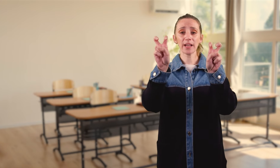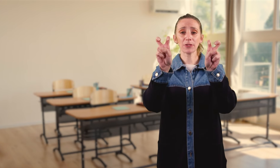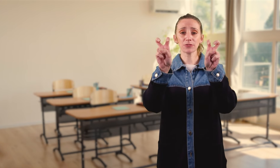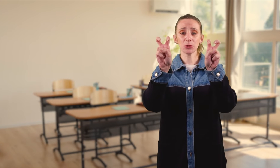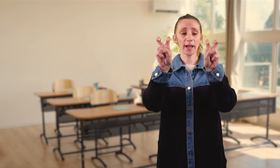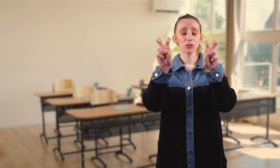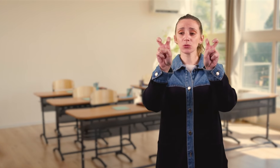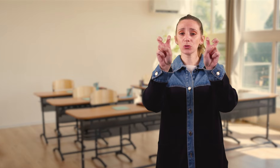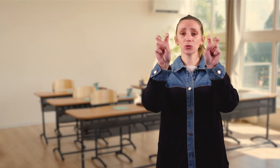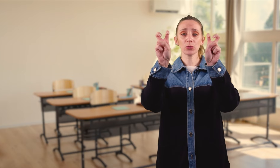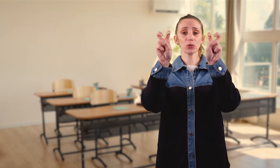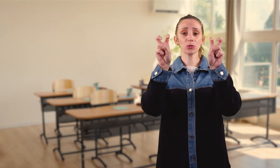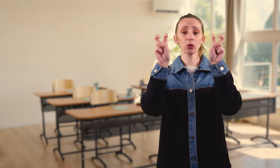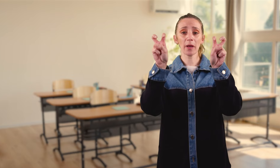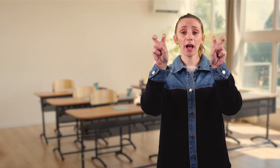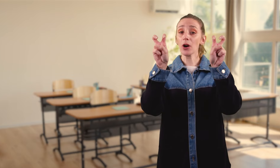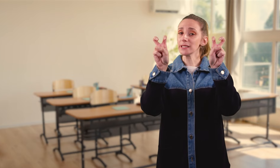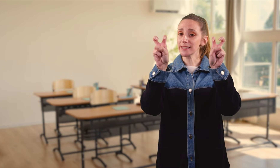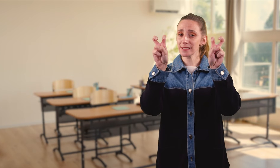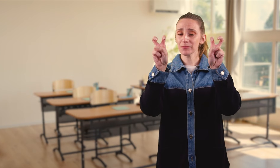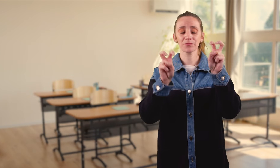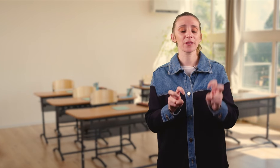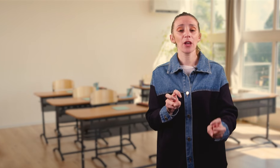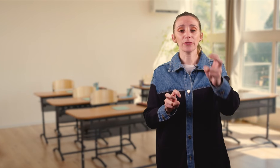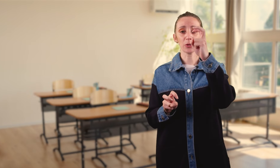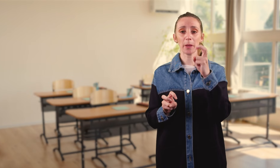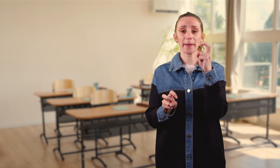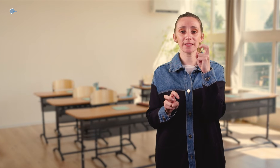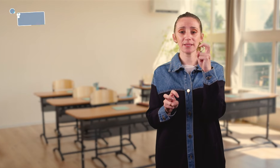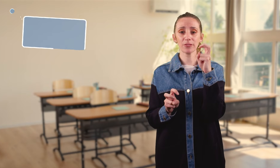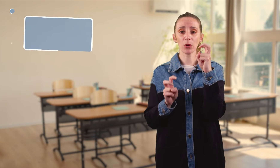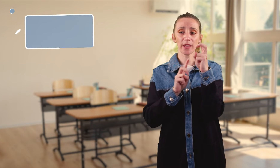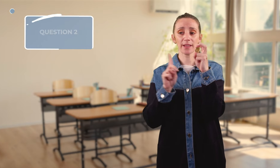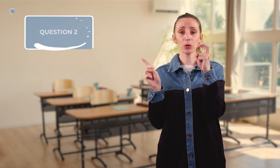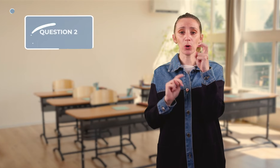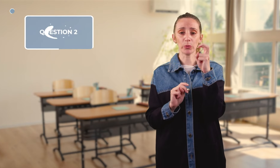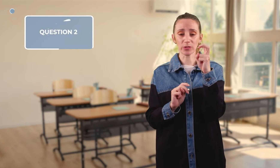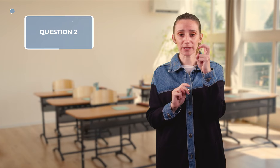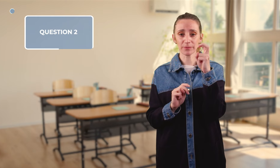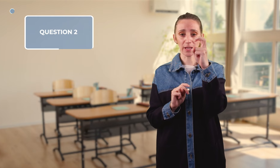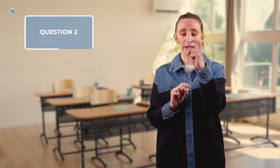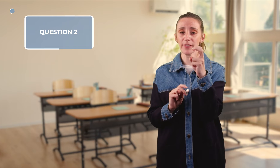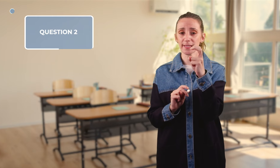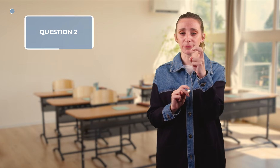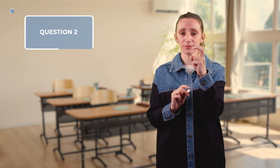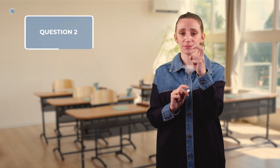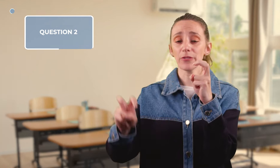la configuration de vos 2 mains en X. Votre main passive regarde l'opposé et est face à vous. Votre